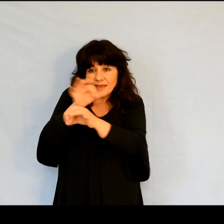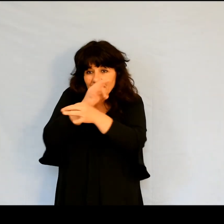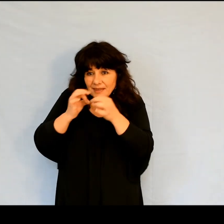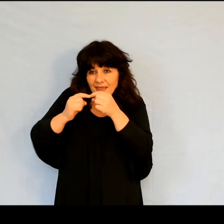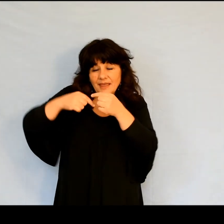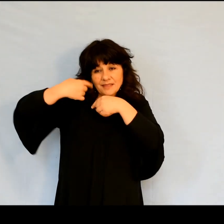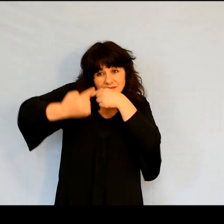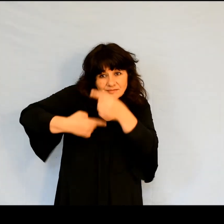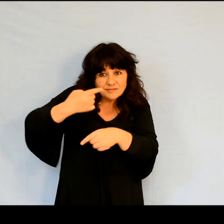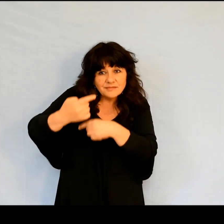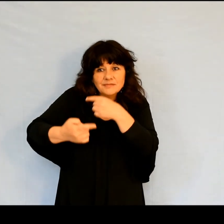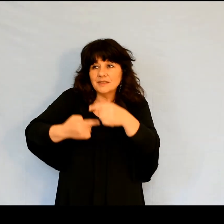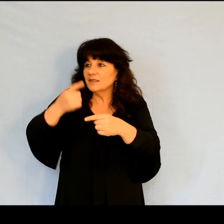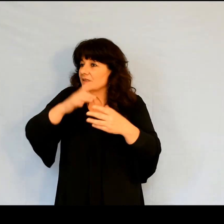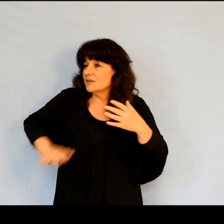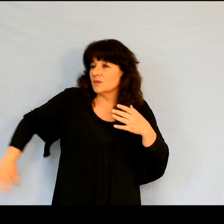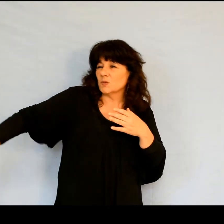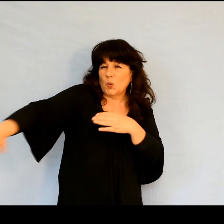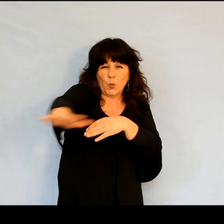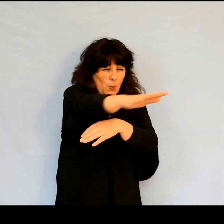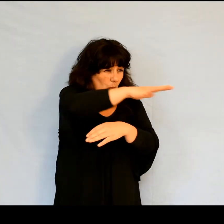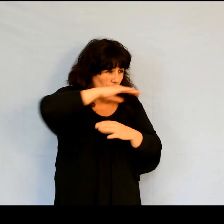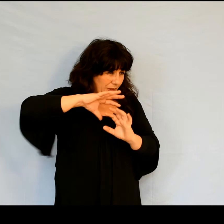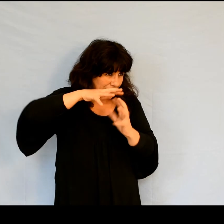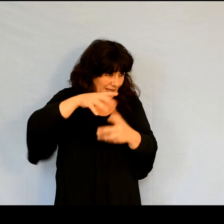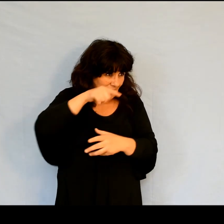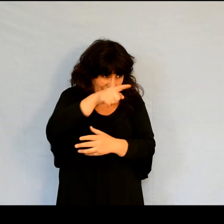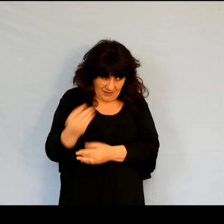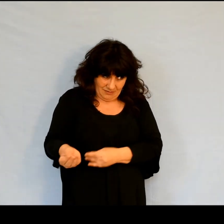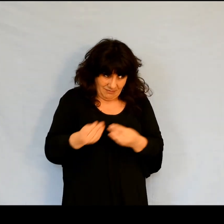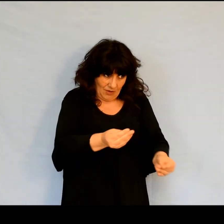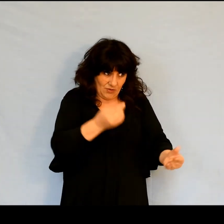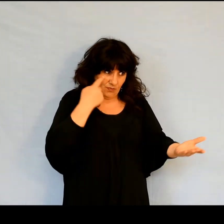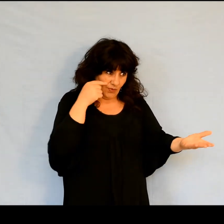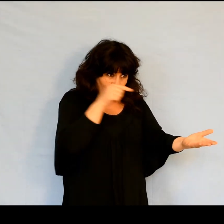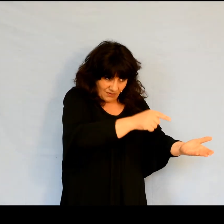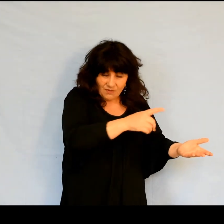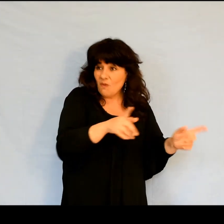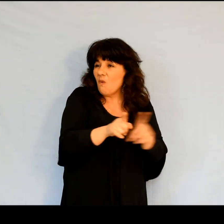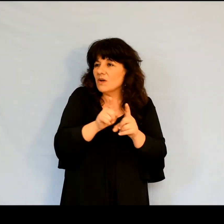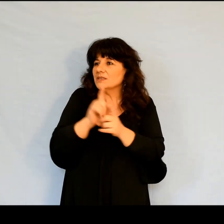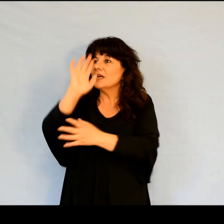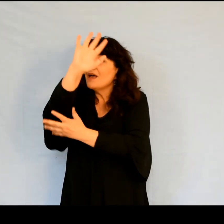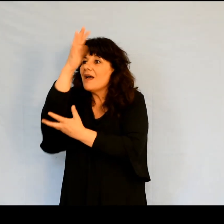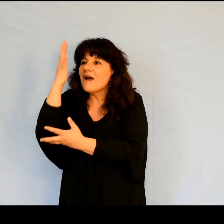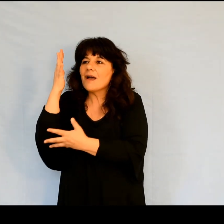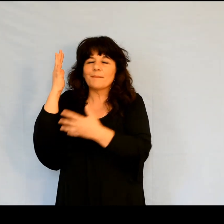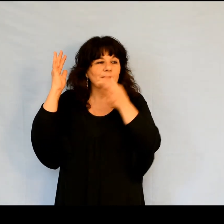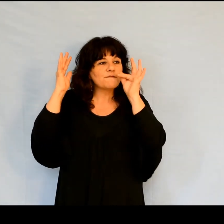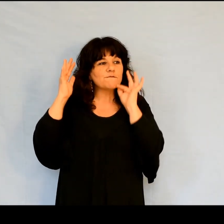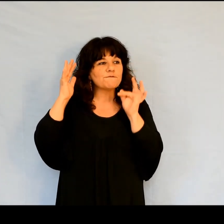la surface de la terre, et tous les arbres dont les fruits portent sa semence.